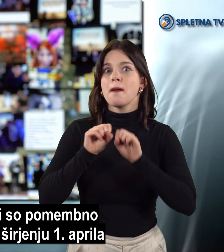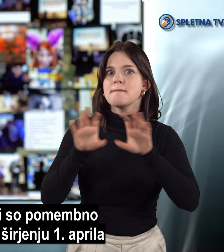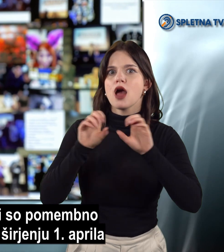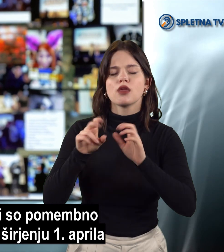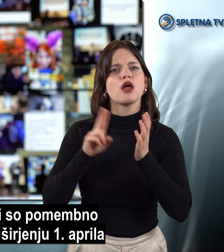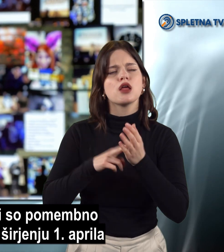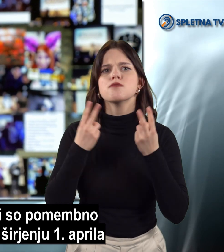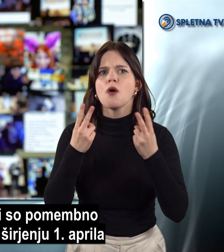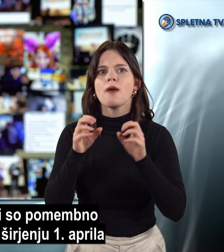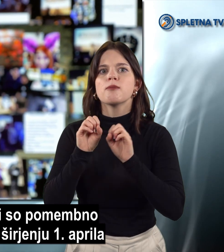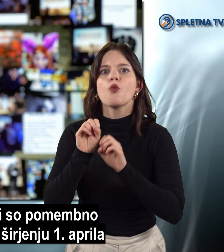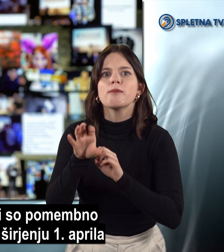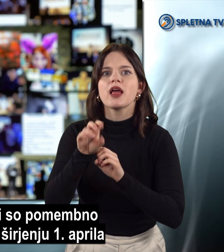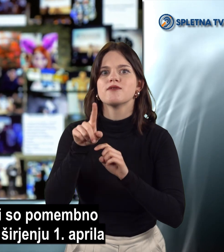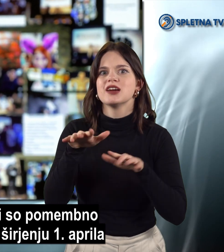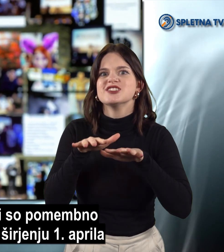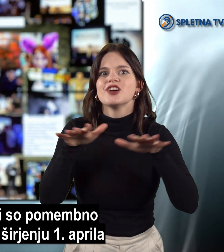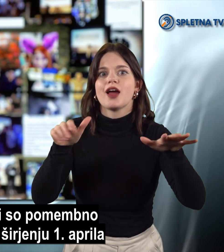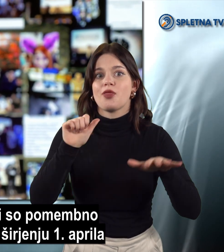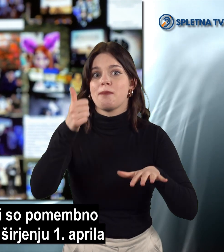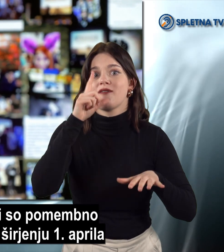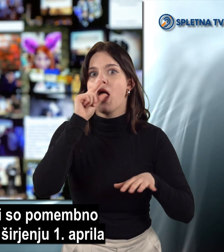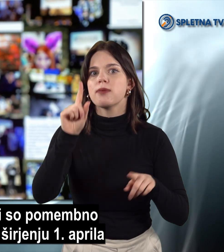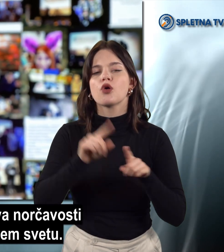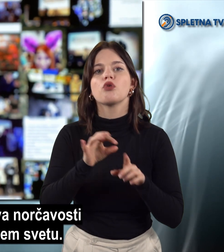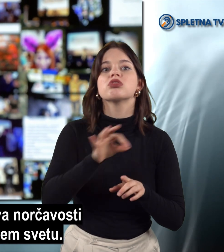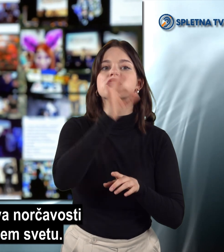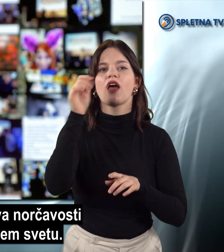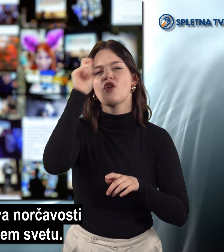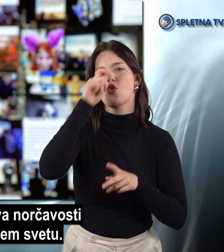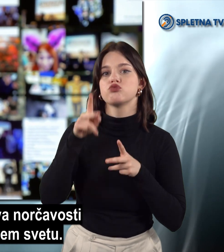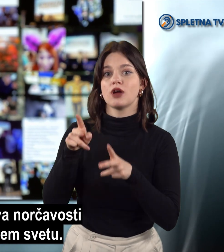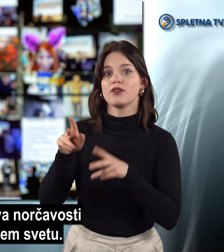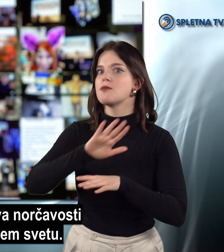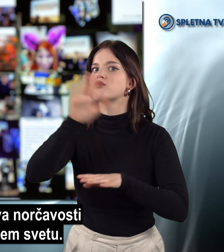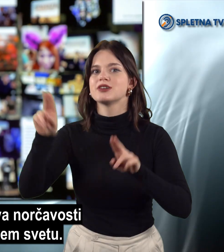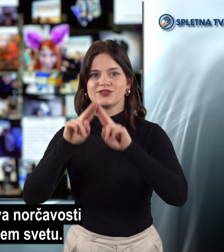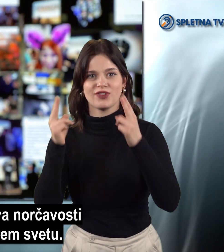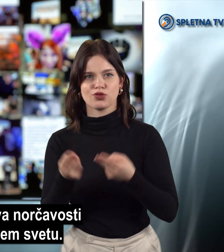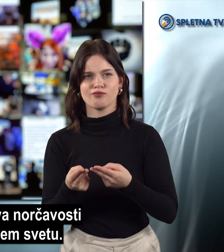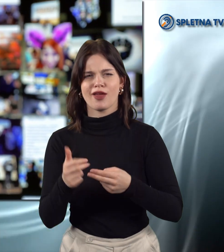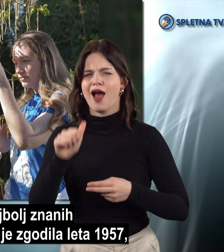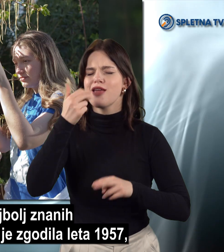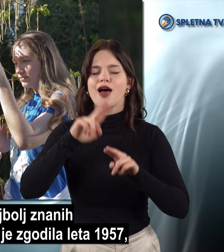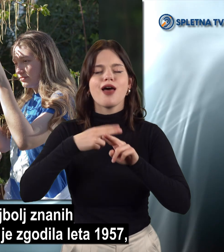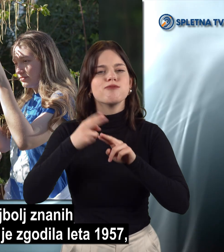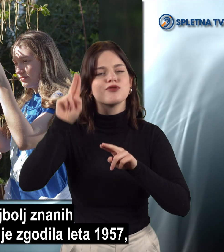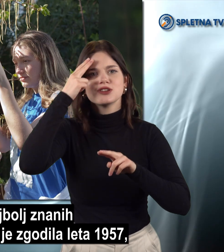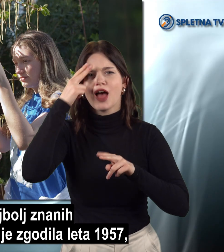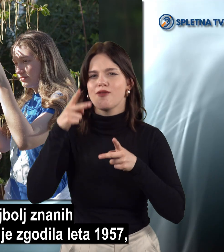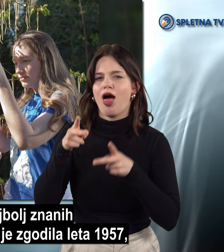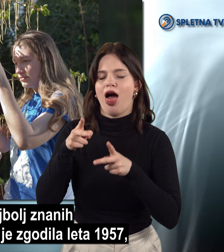mediji so pomembno prispevali k širjenju 1. aprila kot dneva norčavosti po vsem svetu. Ena najbolj